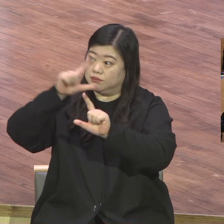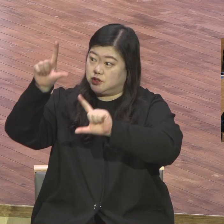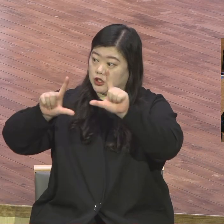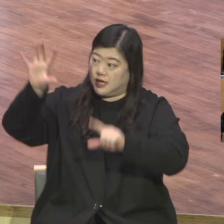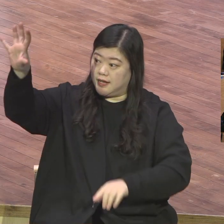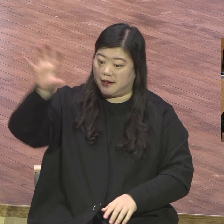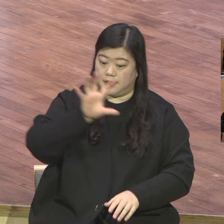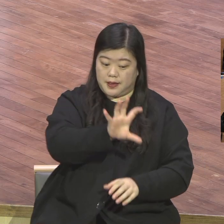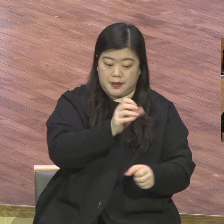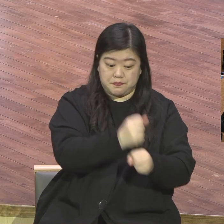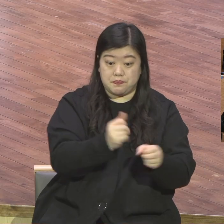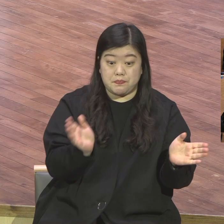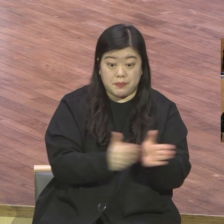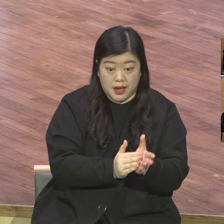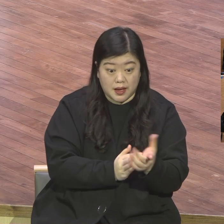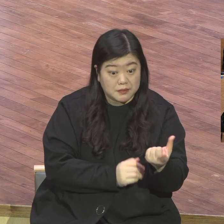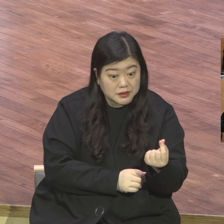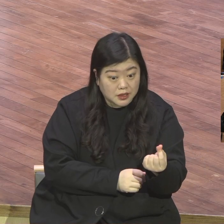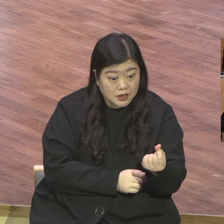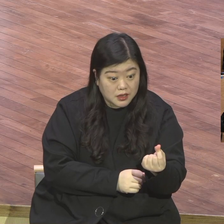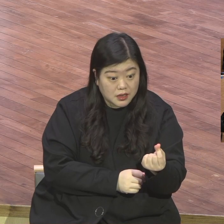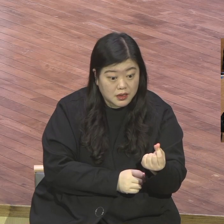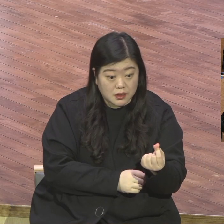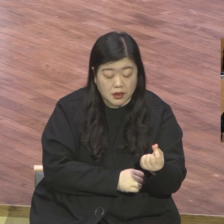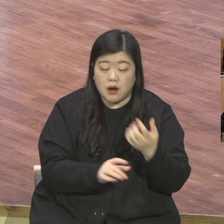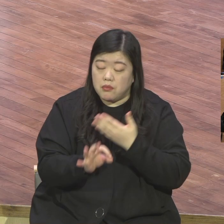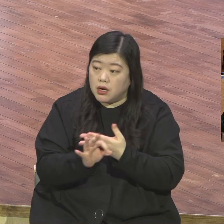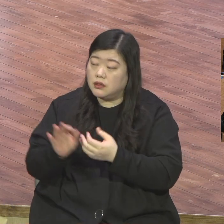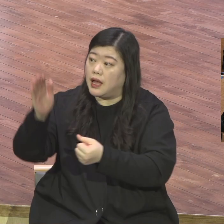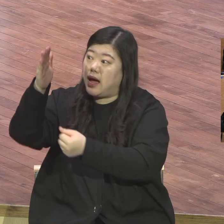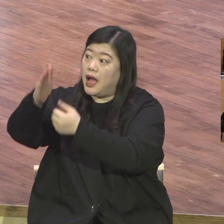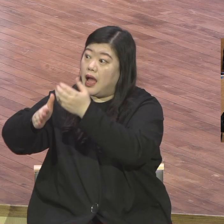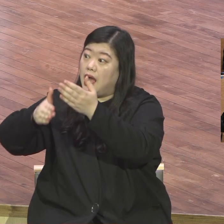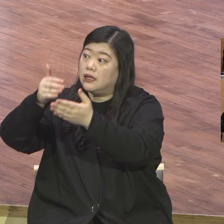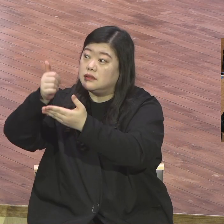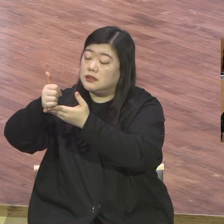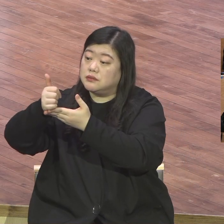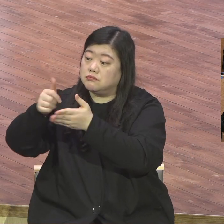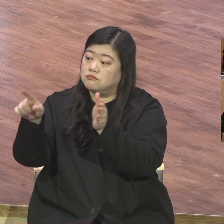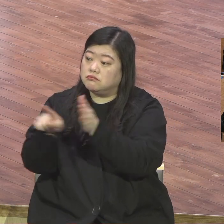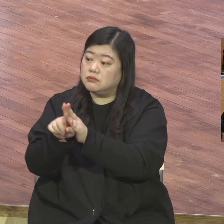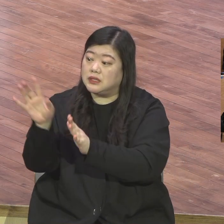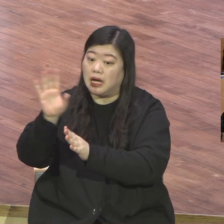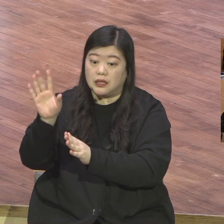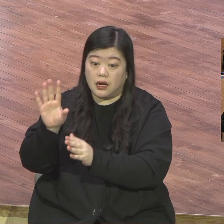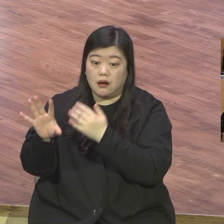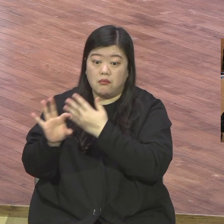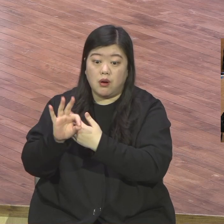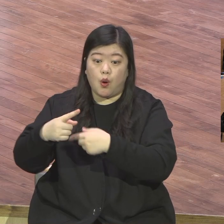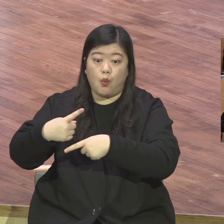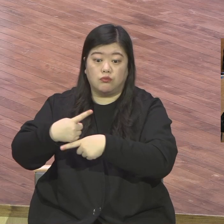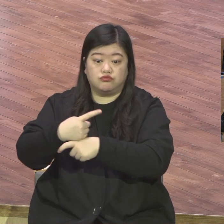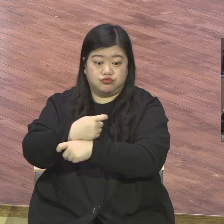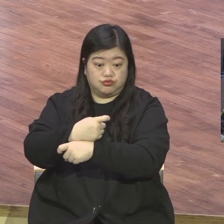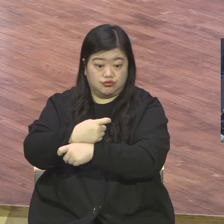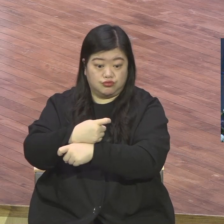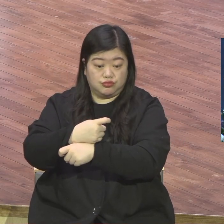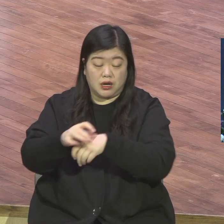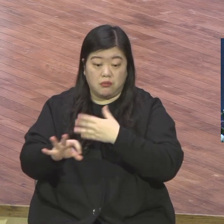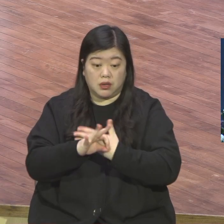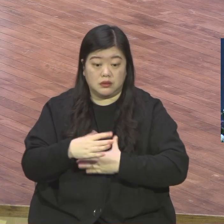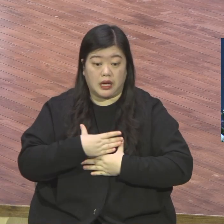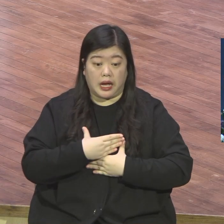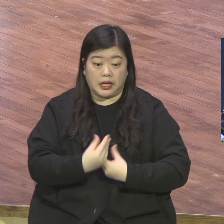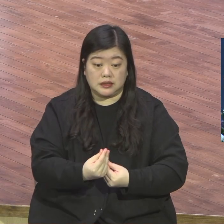그랬어요. 하나님과 원수 관계, 다시 말해 하나님을 믿지 않을 때는 절대 안식이 없어요.